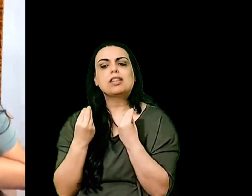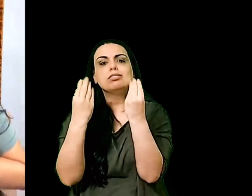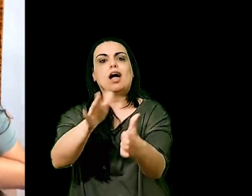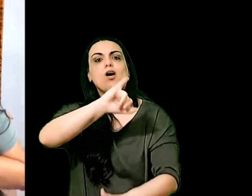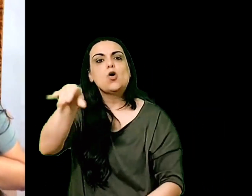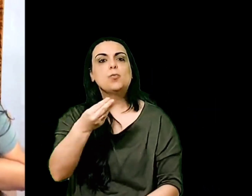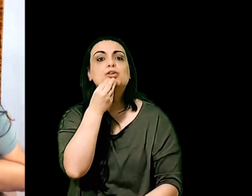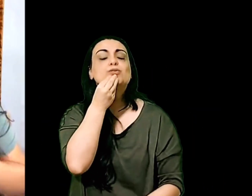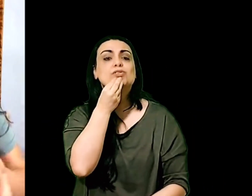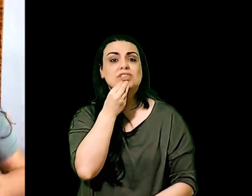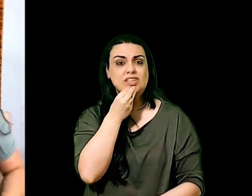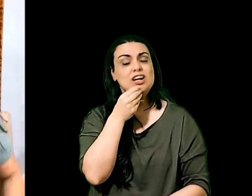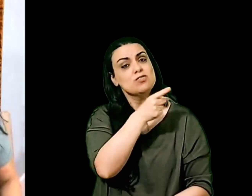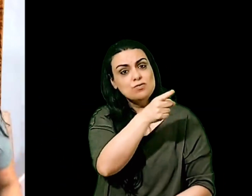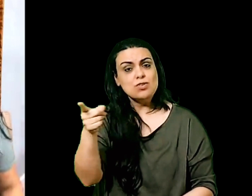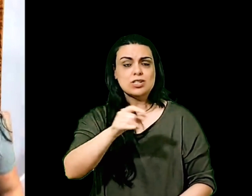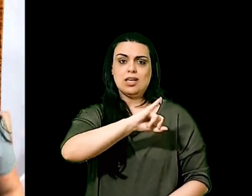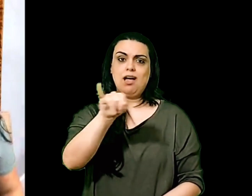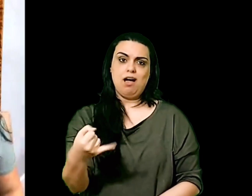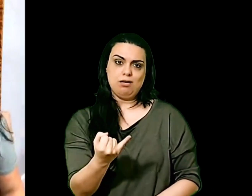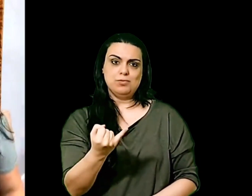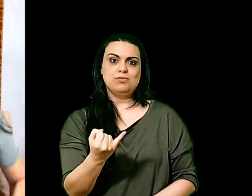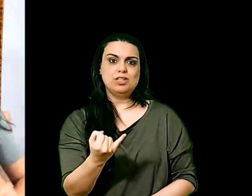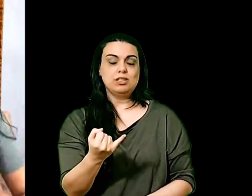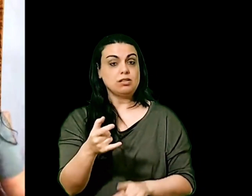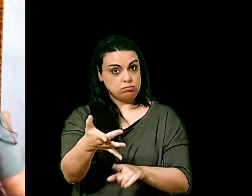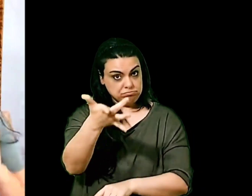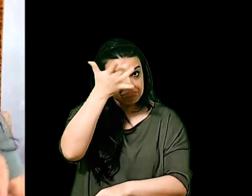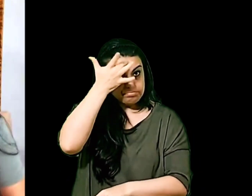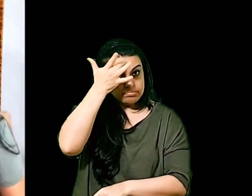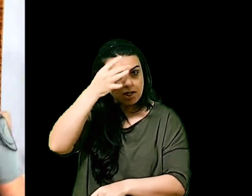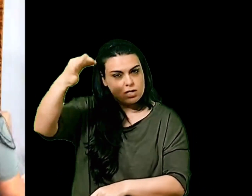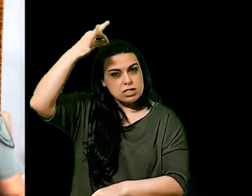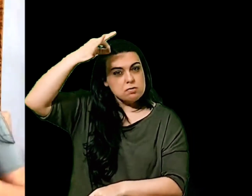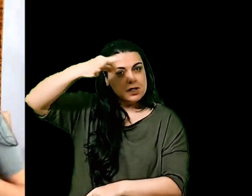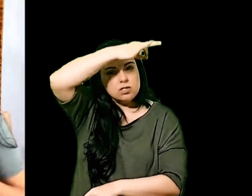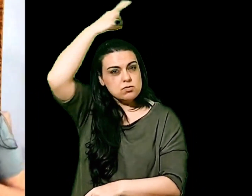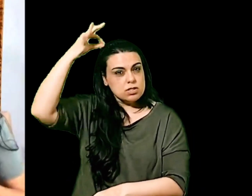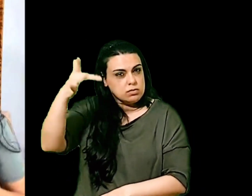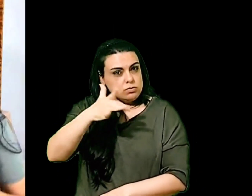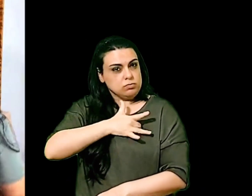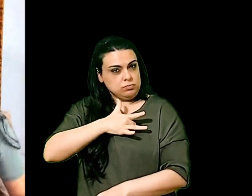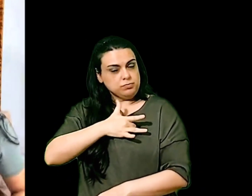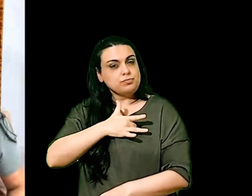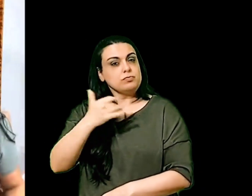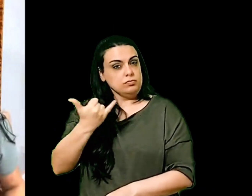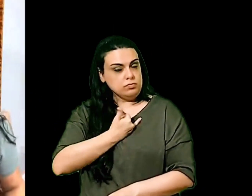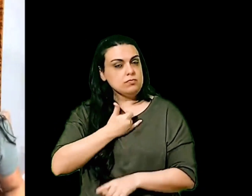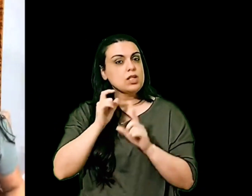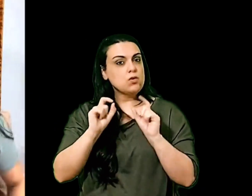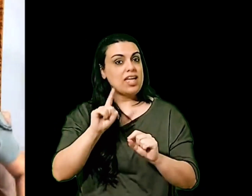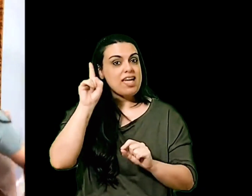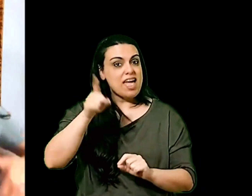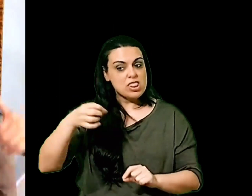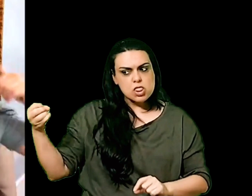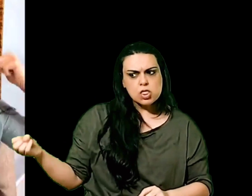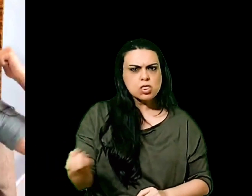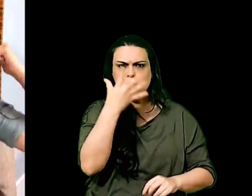dando oportunidade de usar esse favor para a realização. Agora, guarda o que eu estou te dizendo, porque o Espírito Santo ministrou isso ao meu